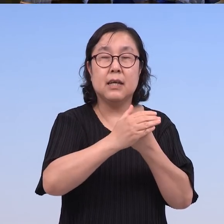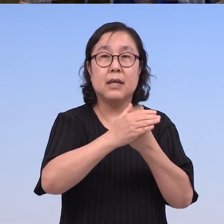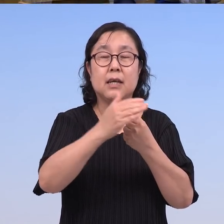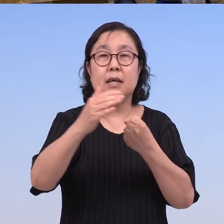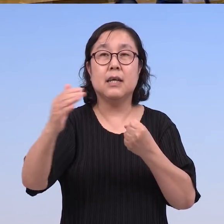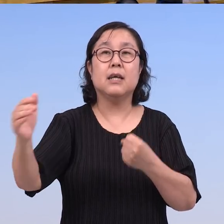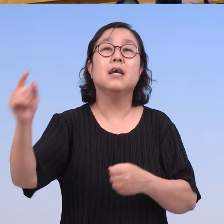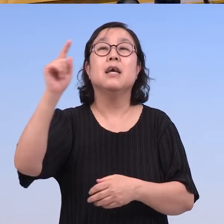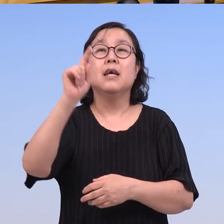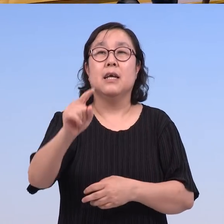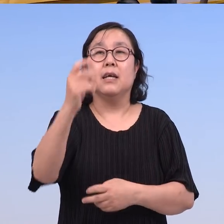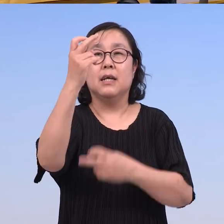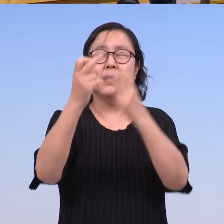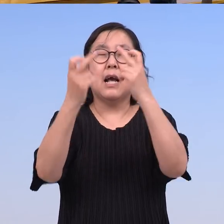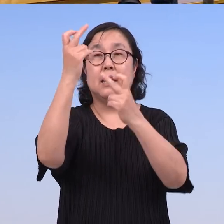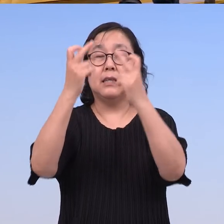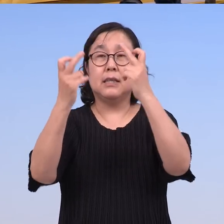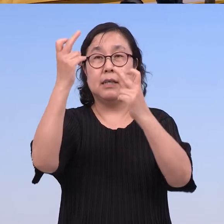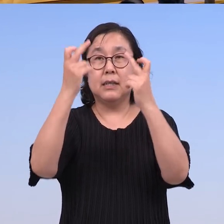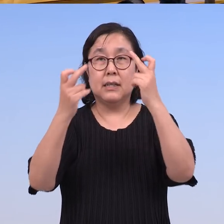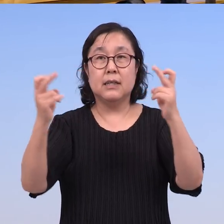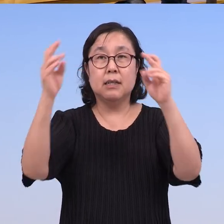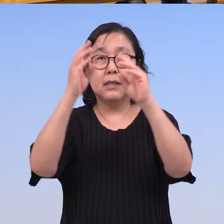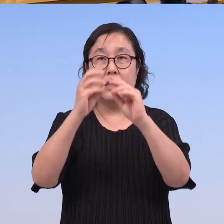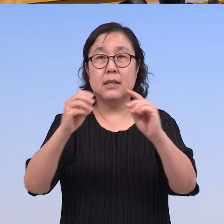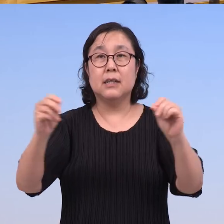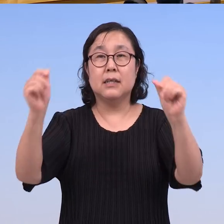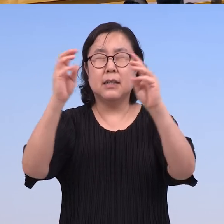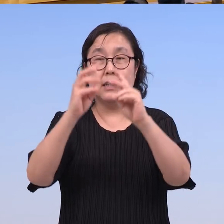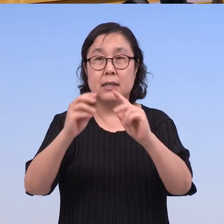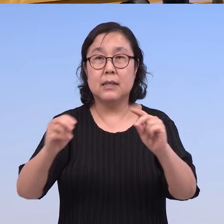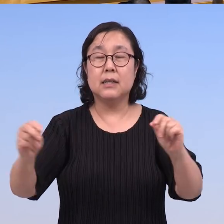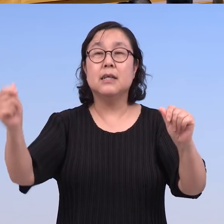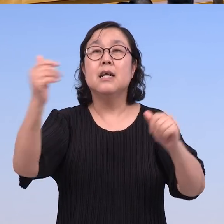이 산지를 내게 주소서.